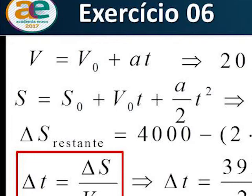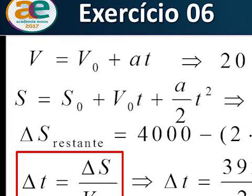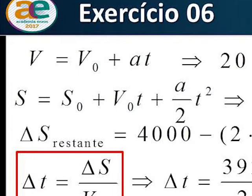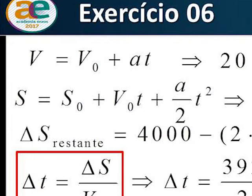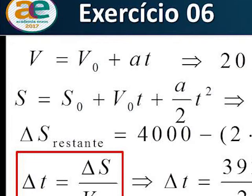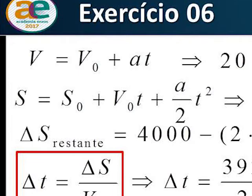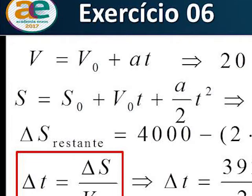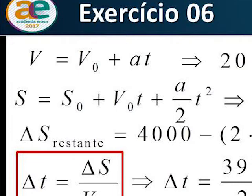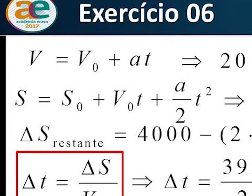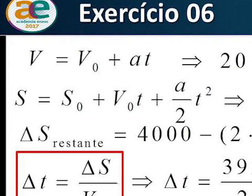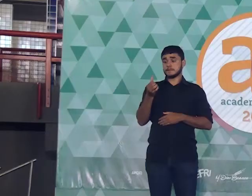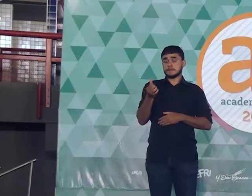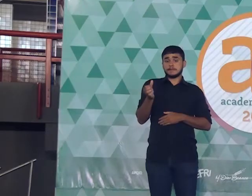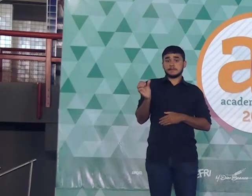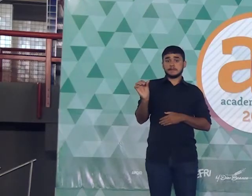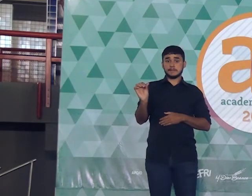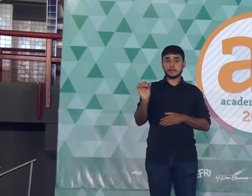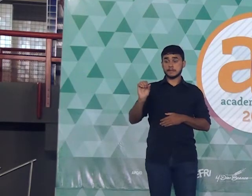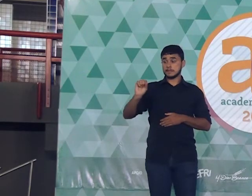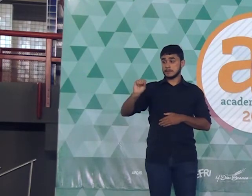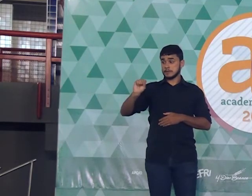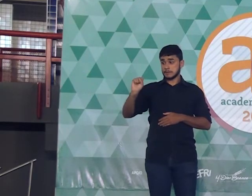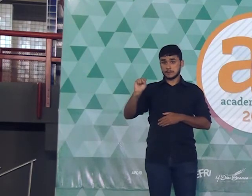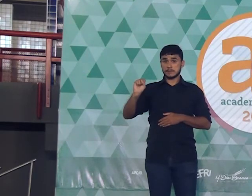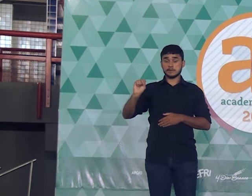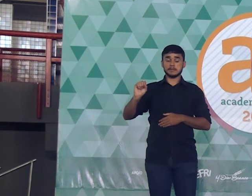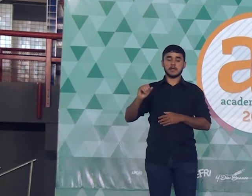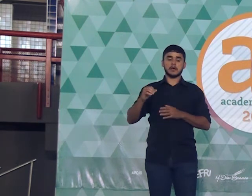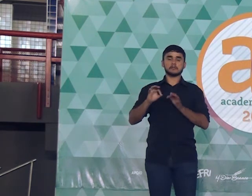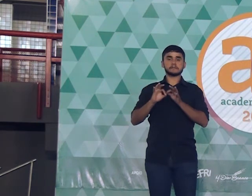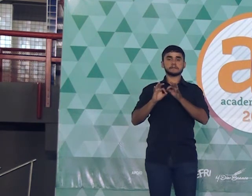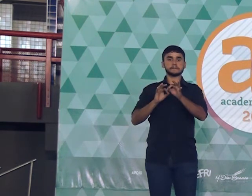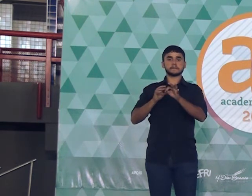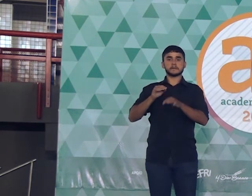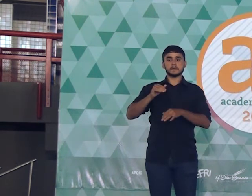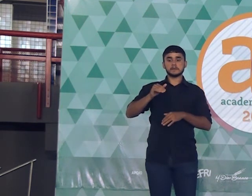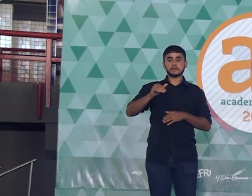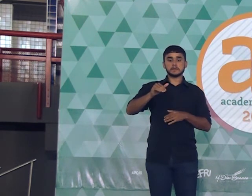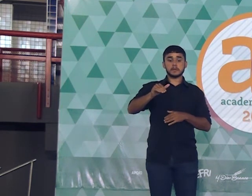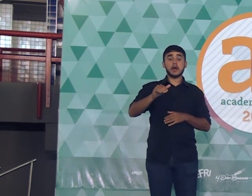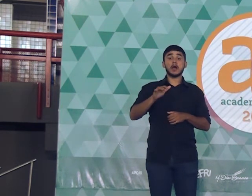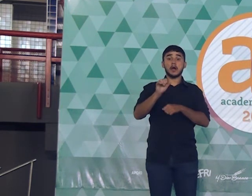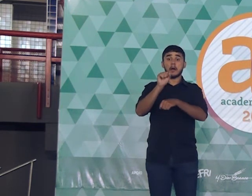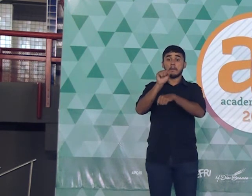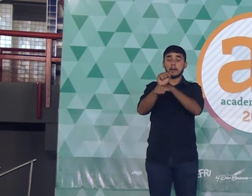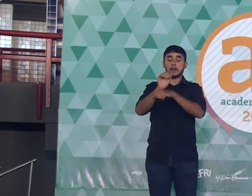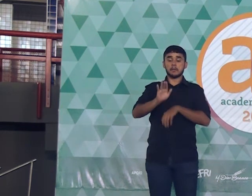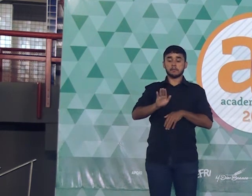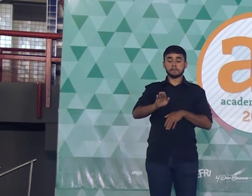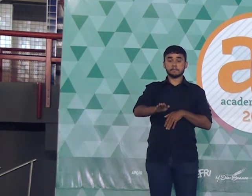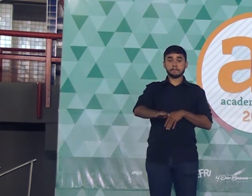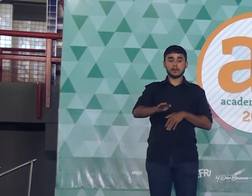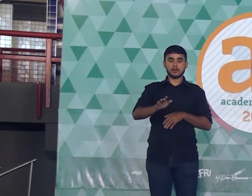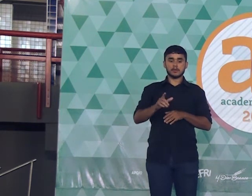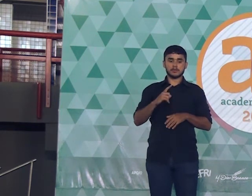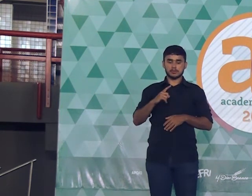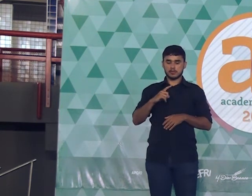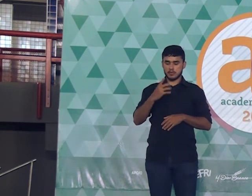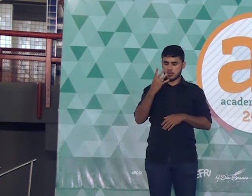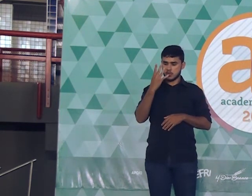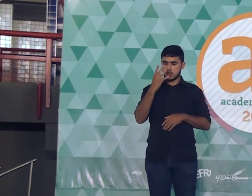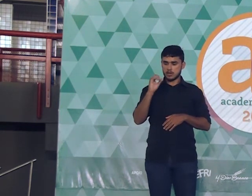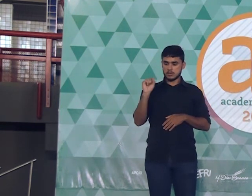constante. Próximo à estação B, ele vai começar a frear. Quanto tempo ele tem para frear? Mais